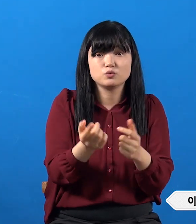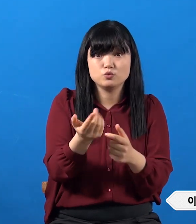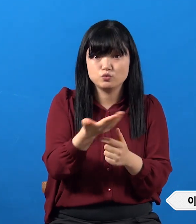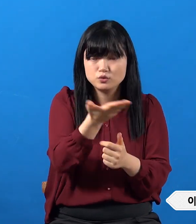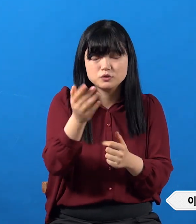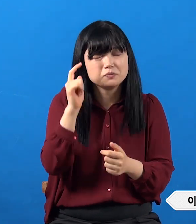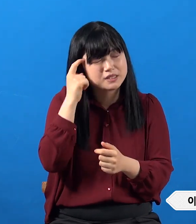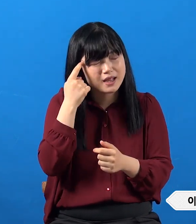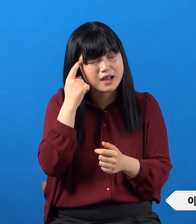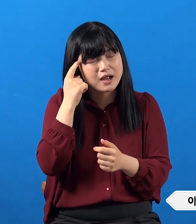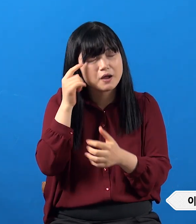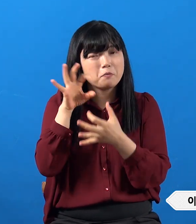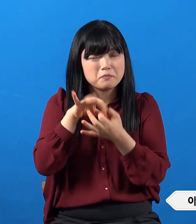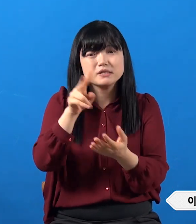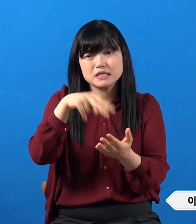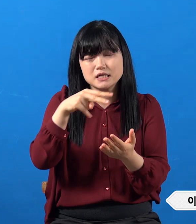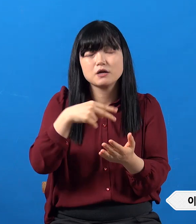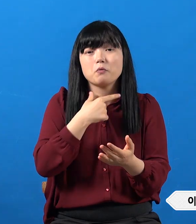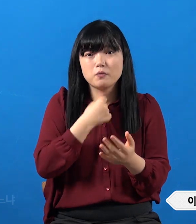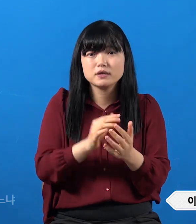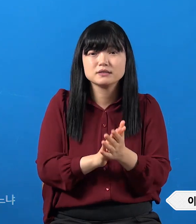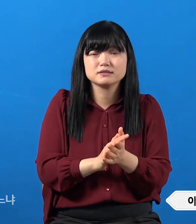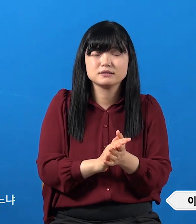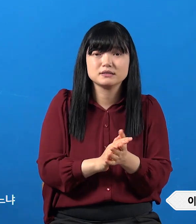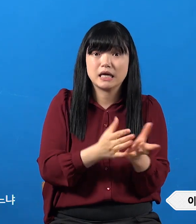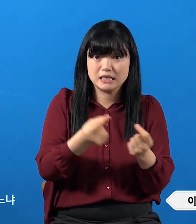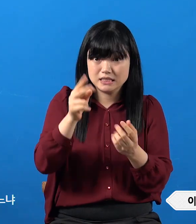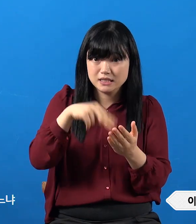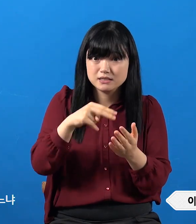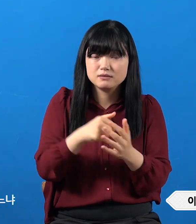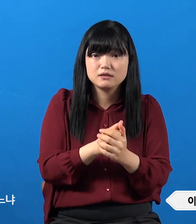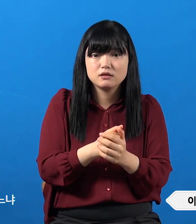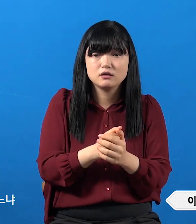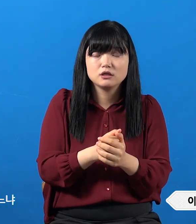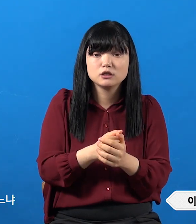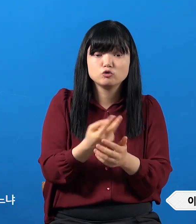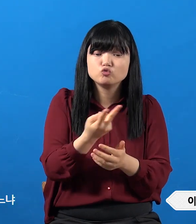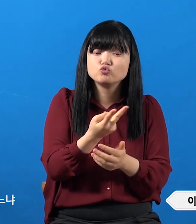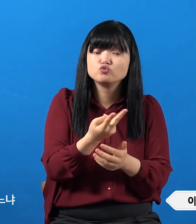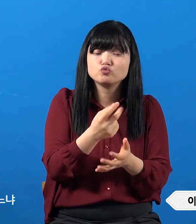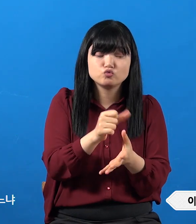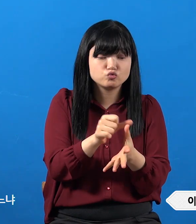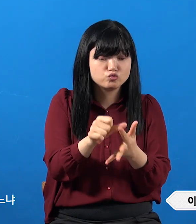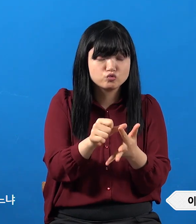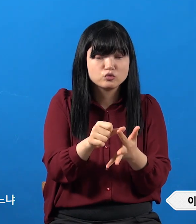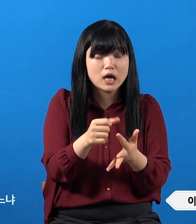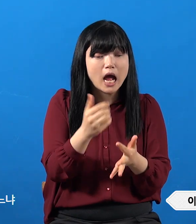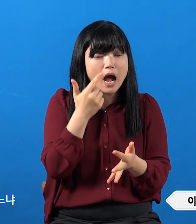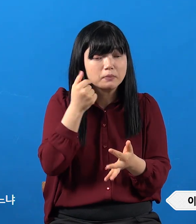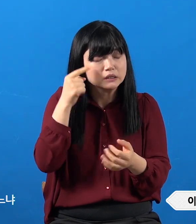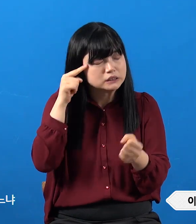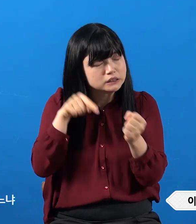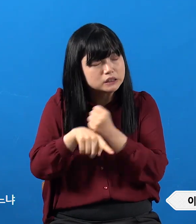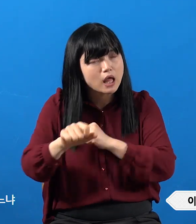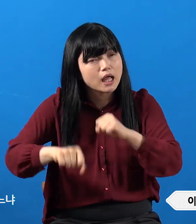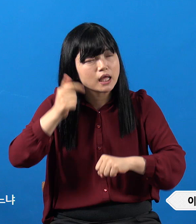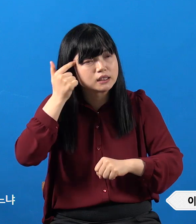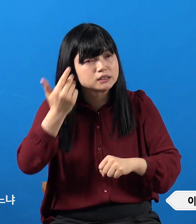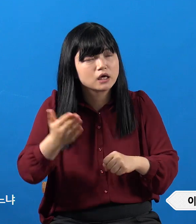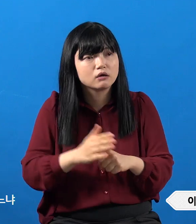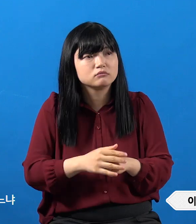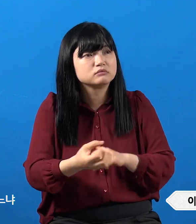좀 생각하시면서 한 번 더 읽어보세요. 31절 시작. 그 둘 중에 누가 아버지의 뜻대로